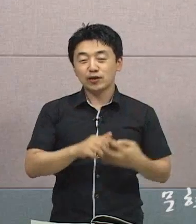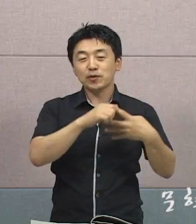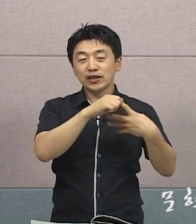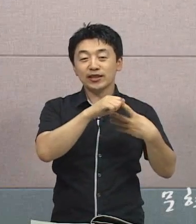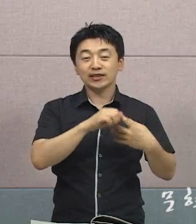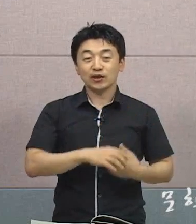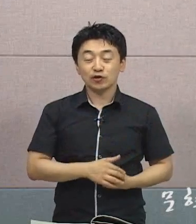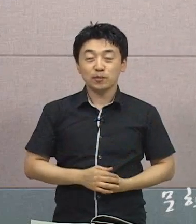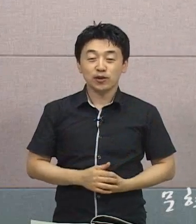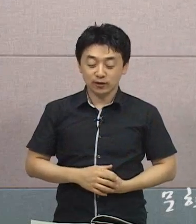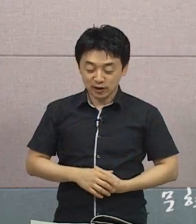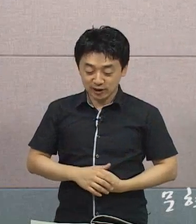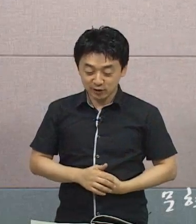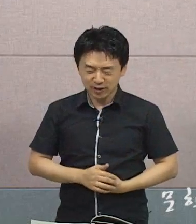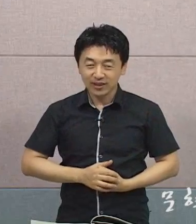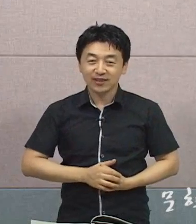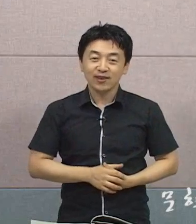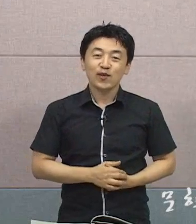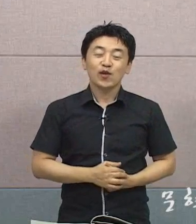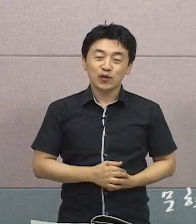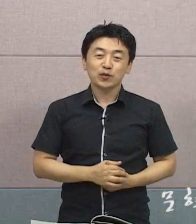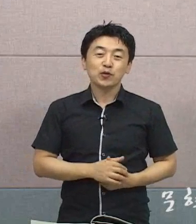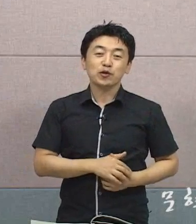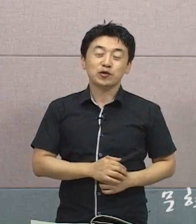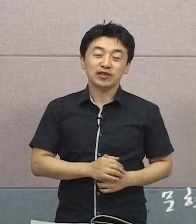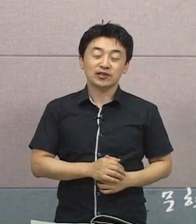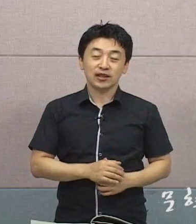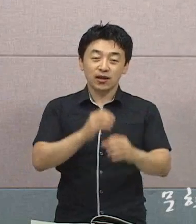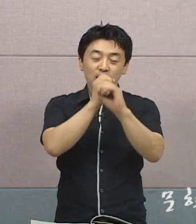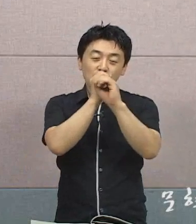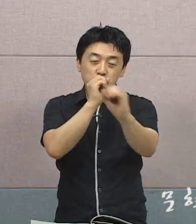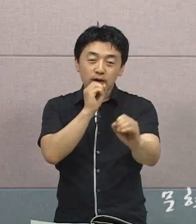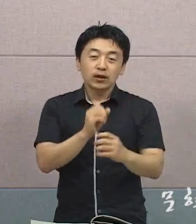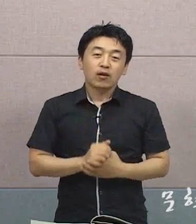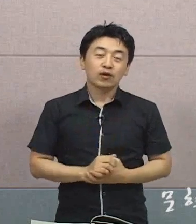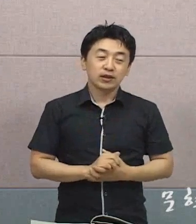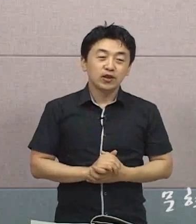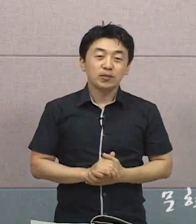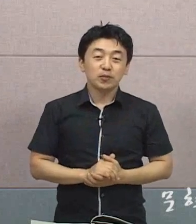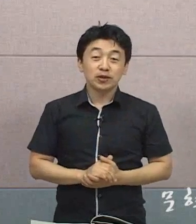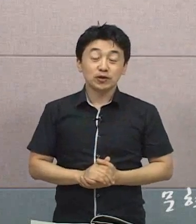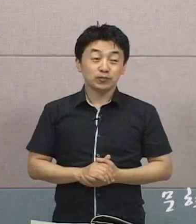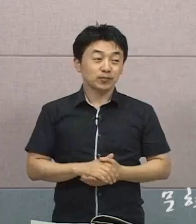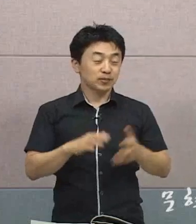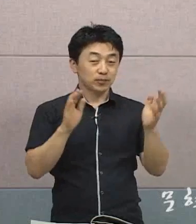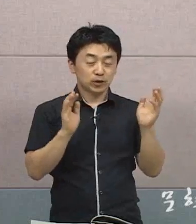첫 번째 해당하는 단어고요. 별 5개 치시고요. 네. 꼭 외우도록 하세요. 네. 이렇게만 보면 이제